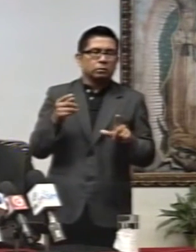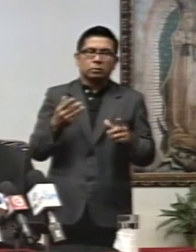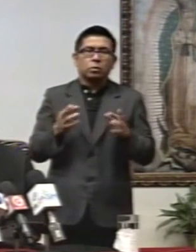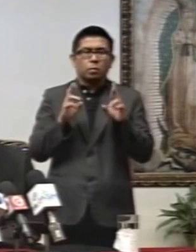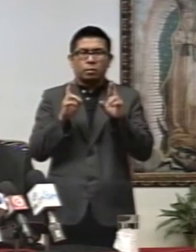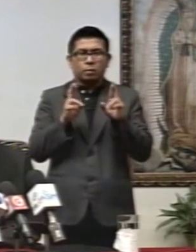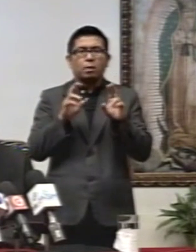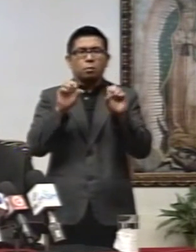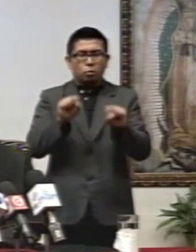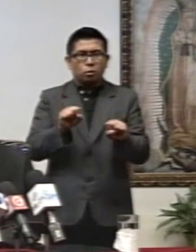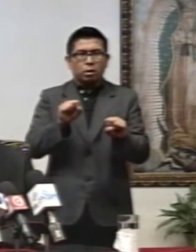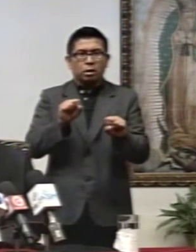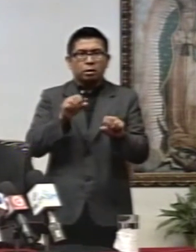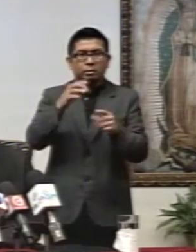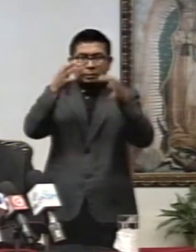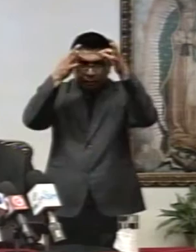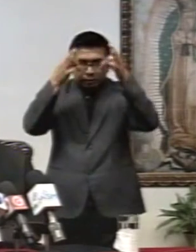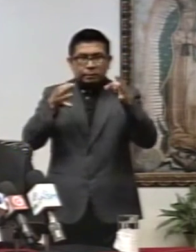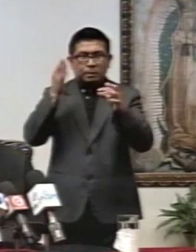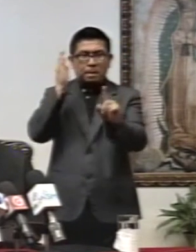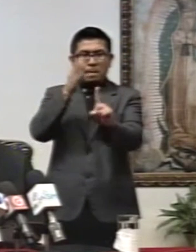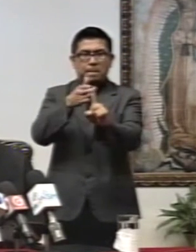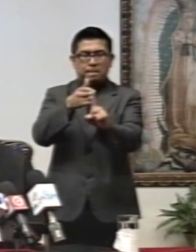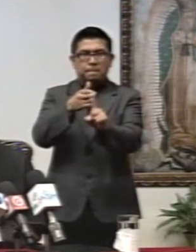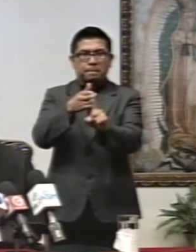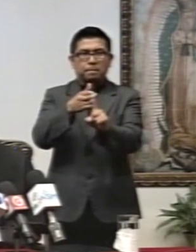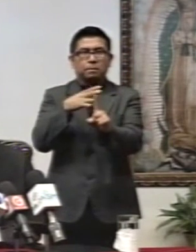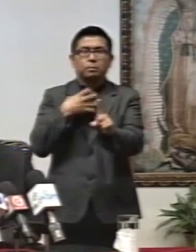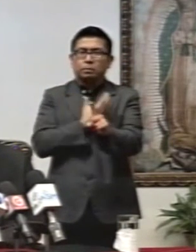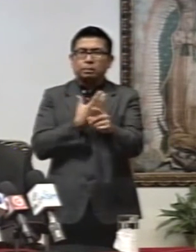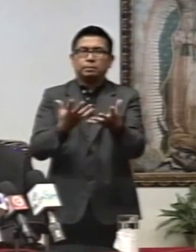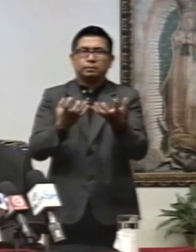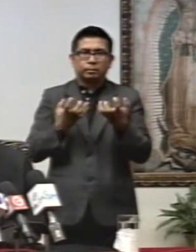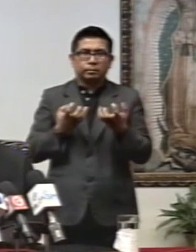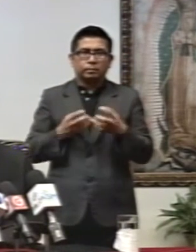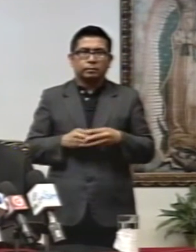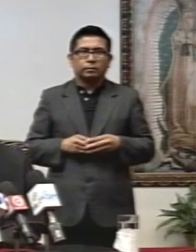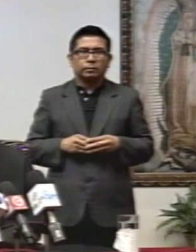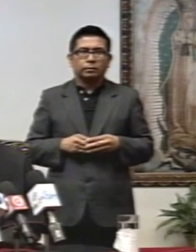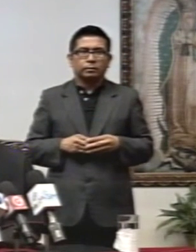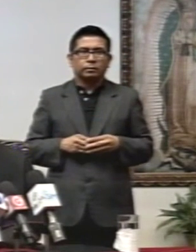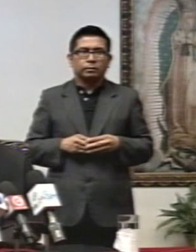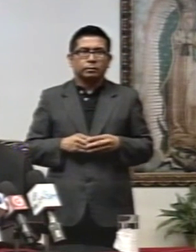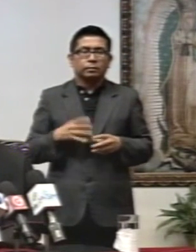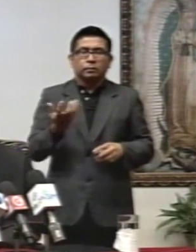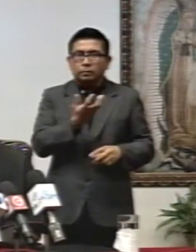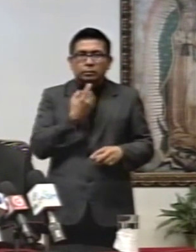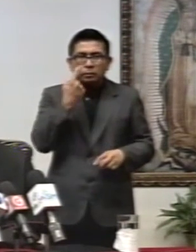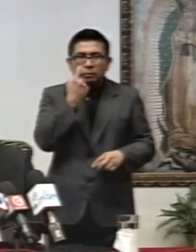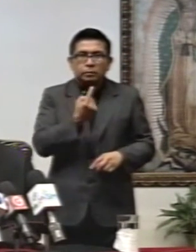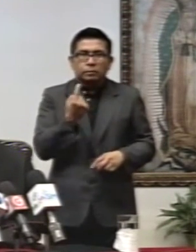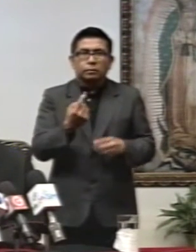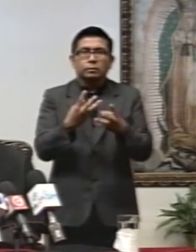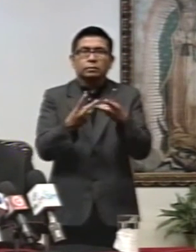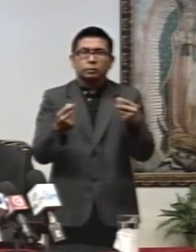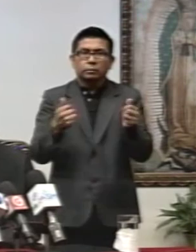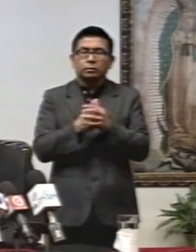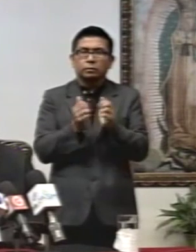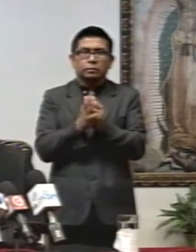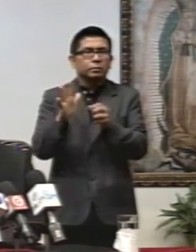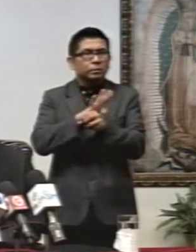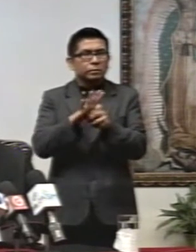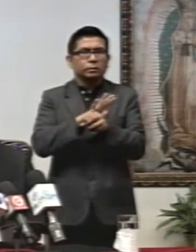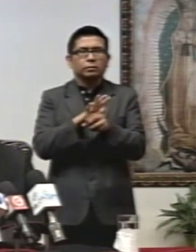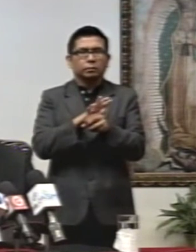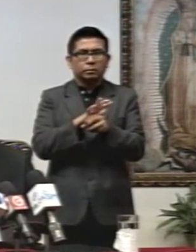encuentre el camino. Eso es lo que nosotros quisiéramos, y que busquemos una solución completa,